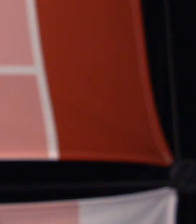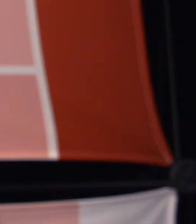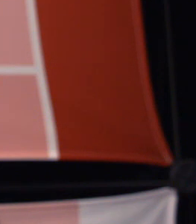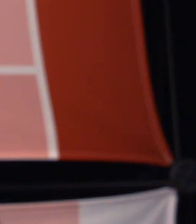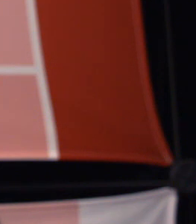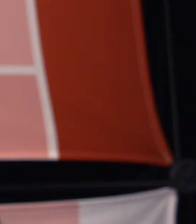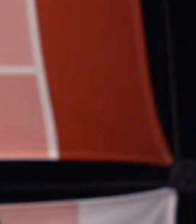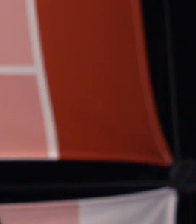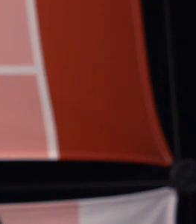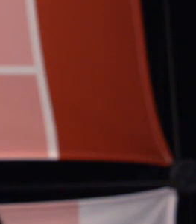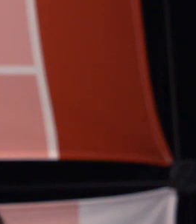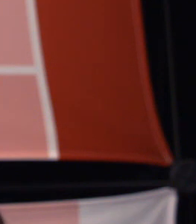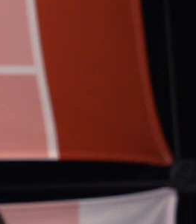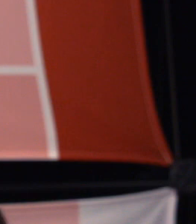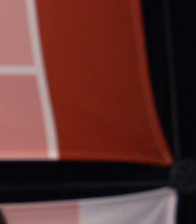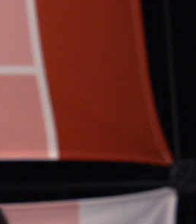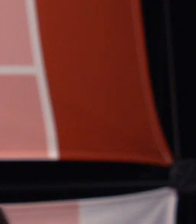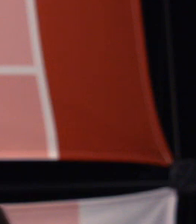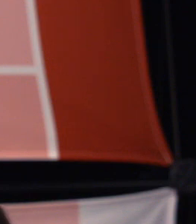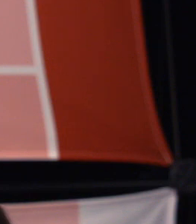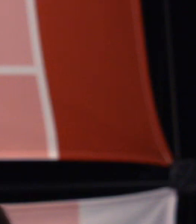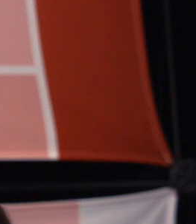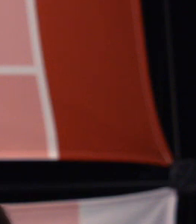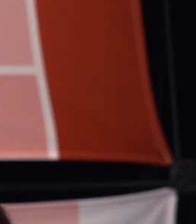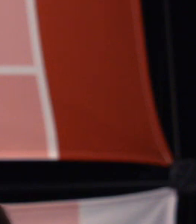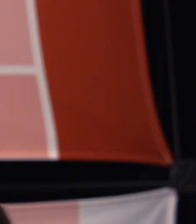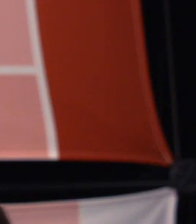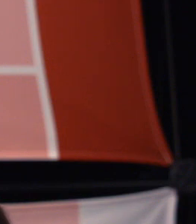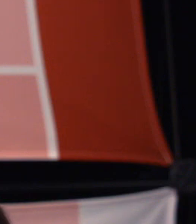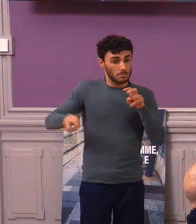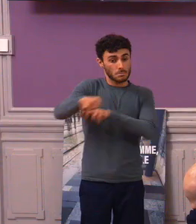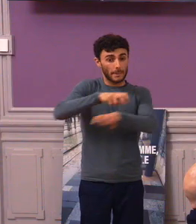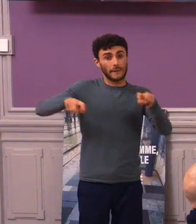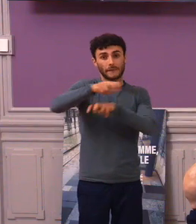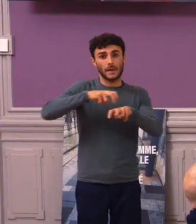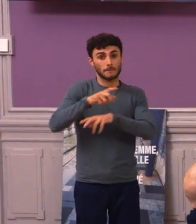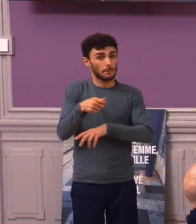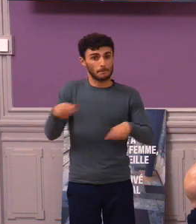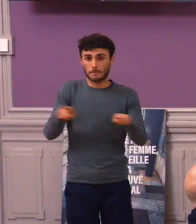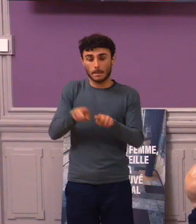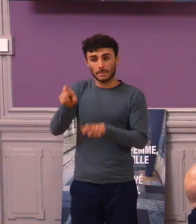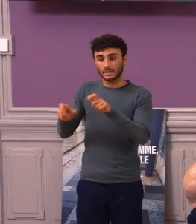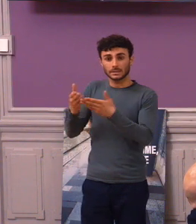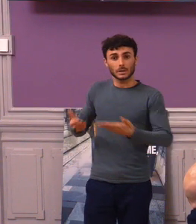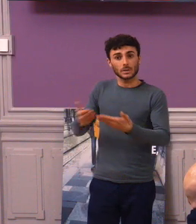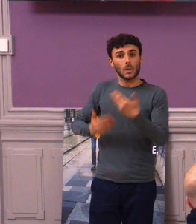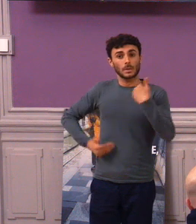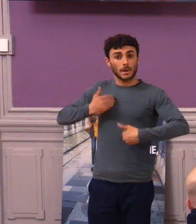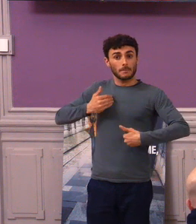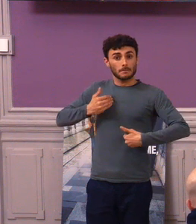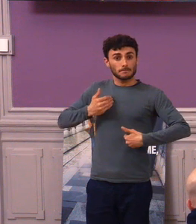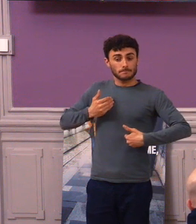pour les pour les seniors pardon pour les personnes handicapées intellectuelles le problème se situe bien avant c'est de se dire comment ils font pour savoir